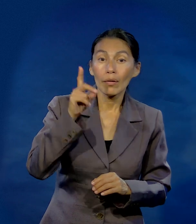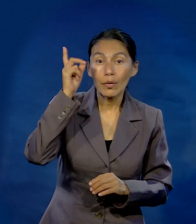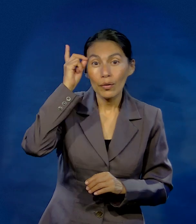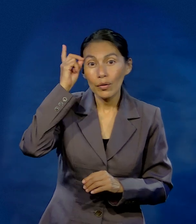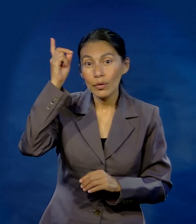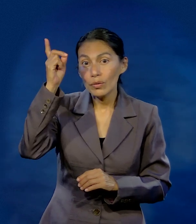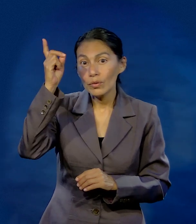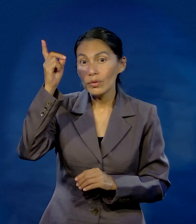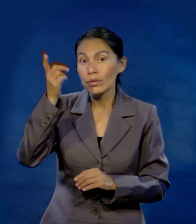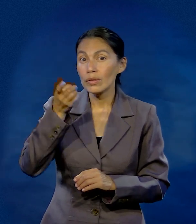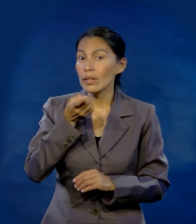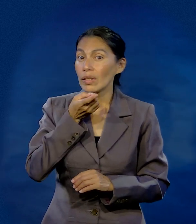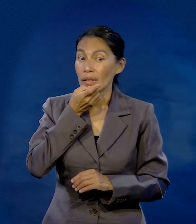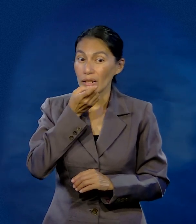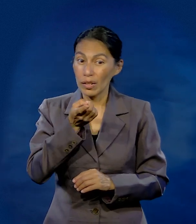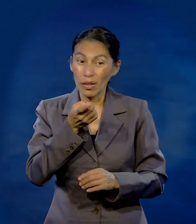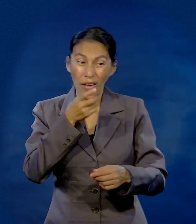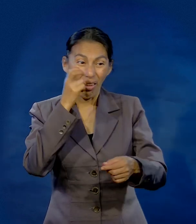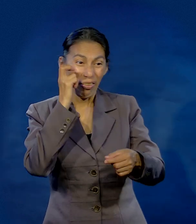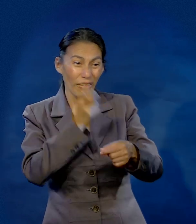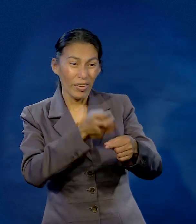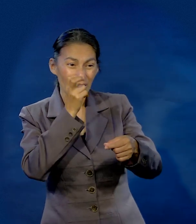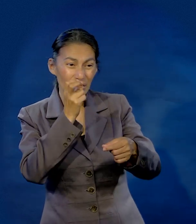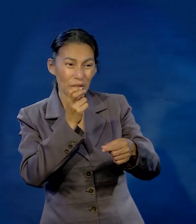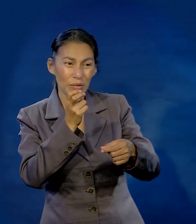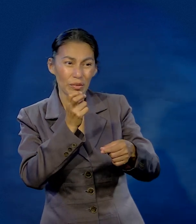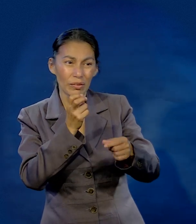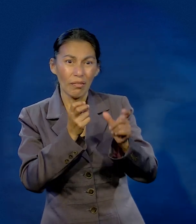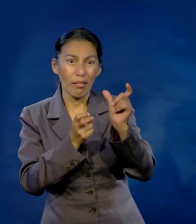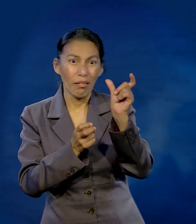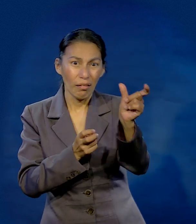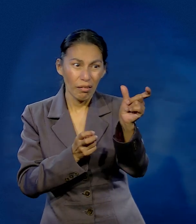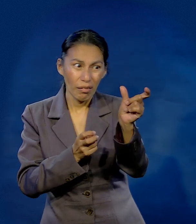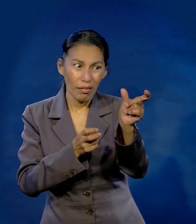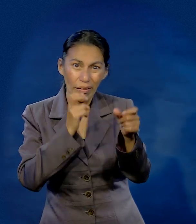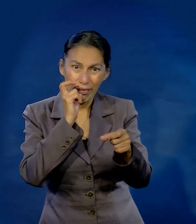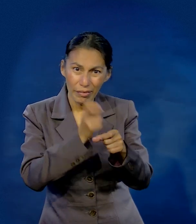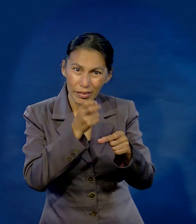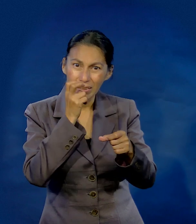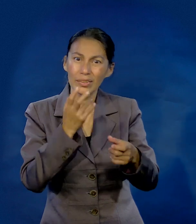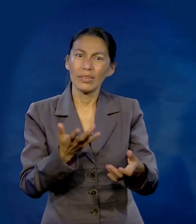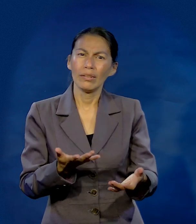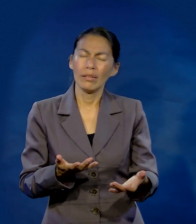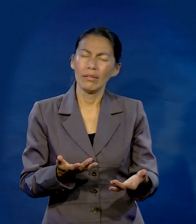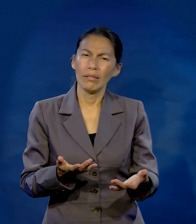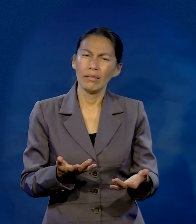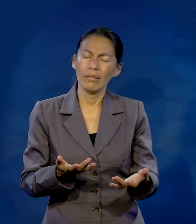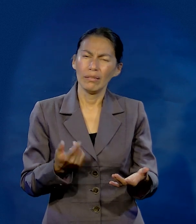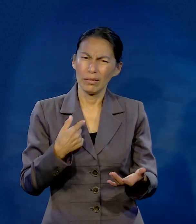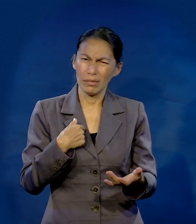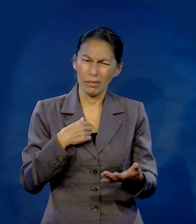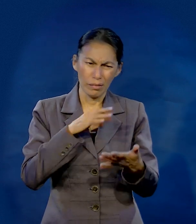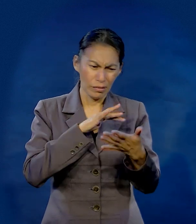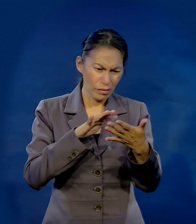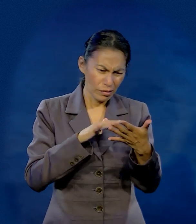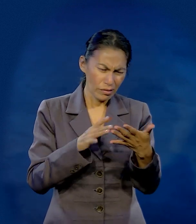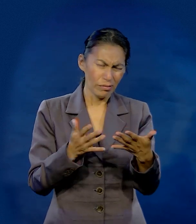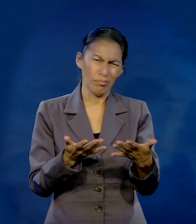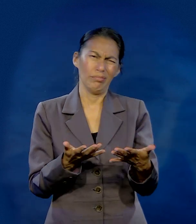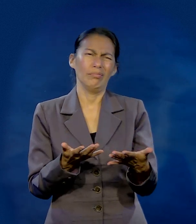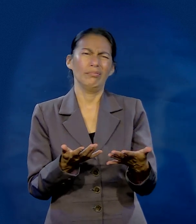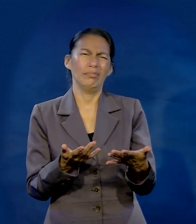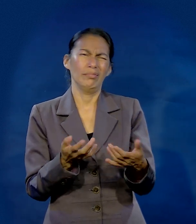y lo encasilla en el adjetivo que les mencioné vea la respuesta léala conmigo por favor léala